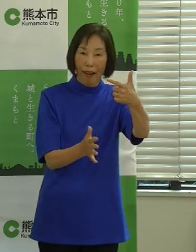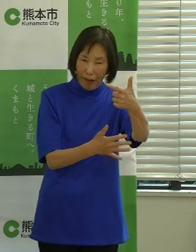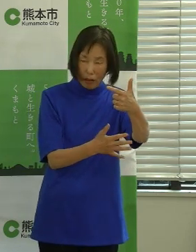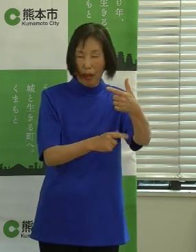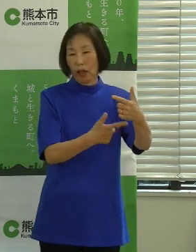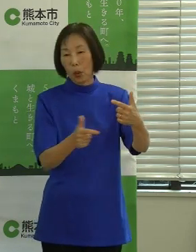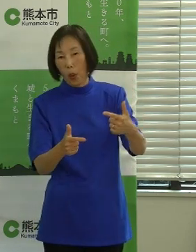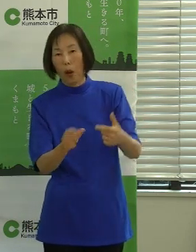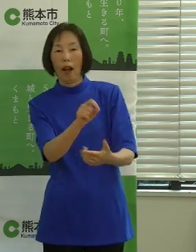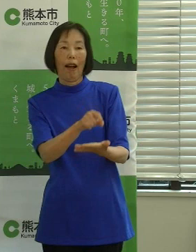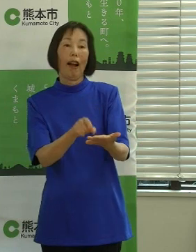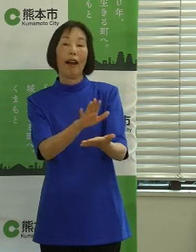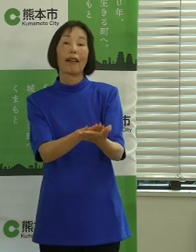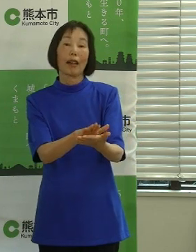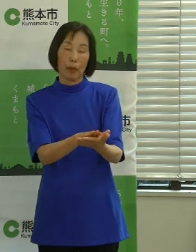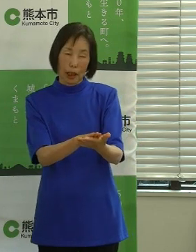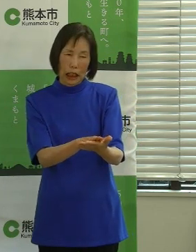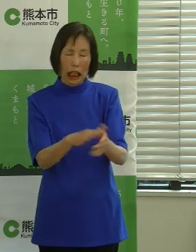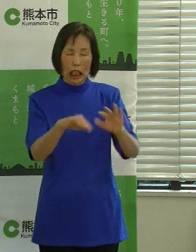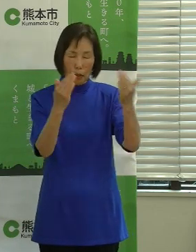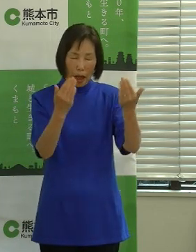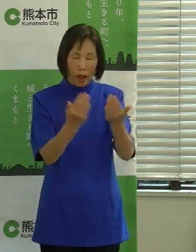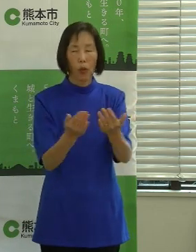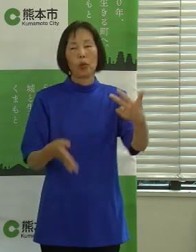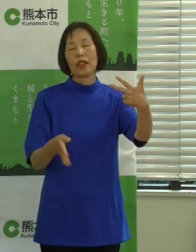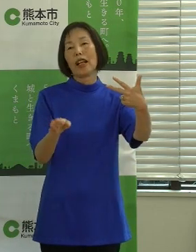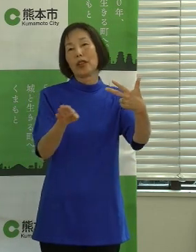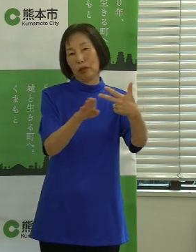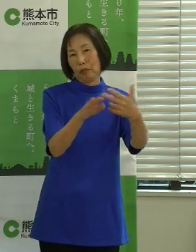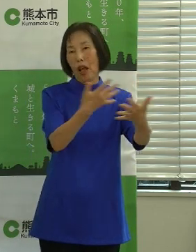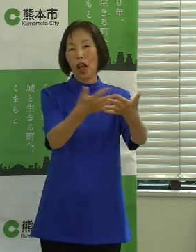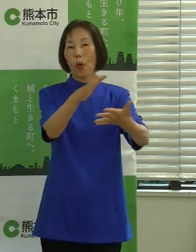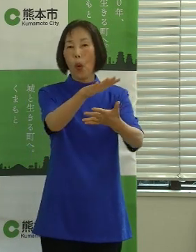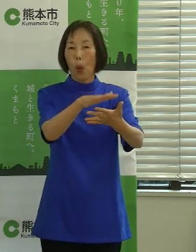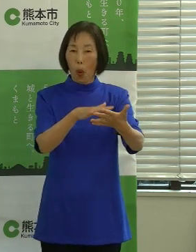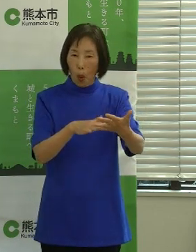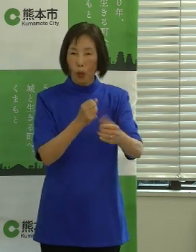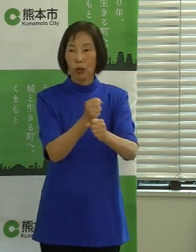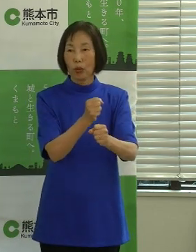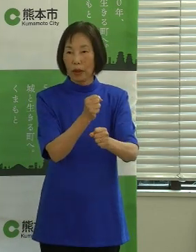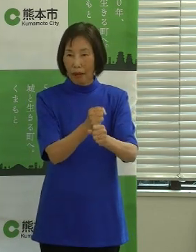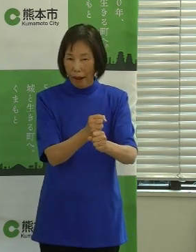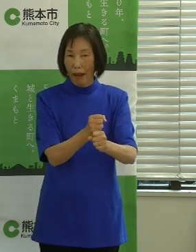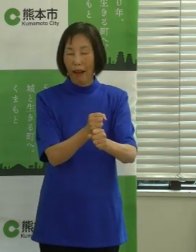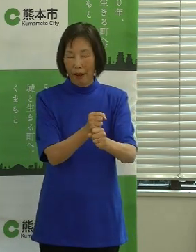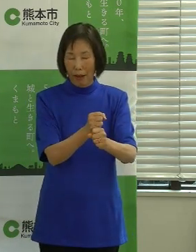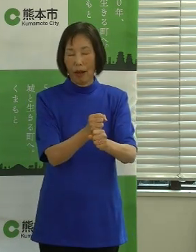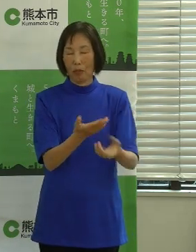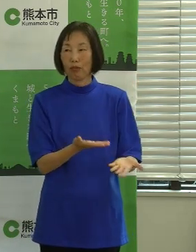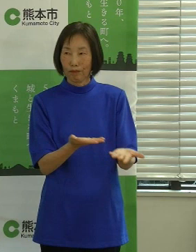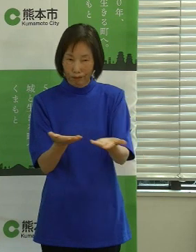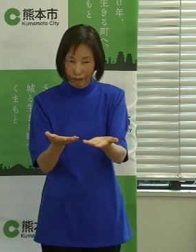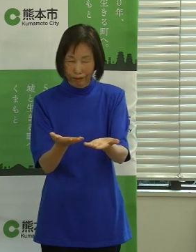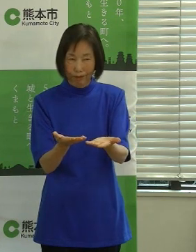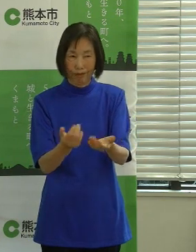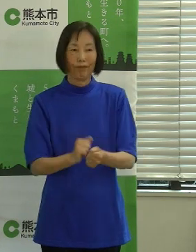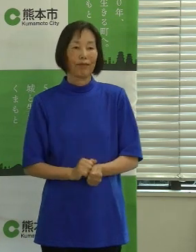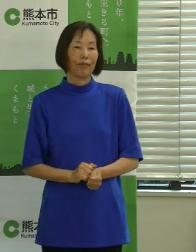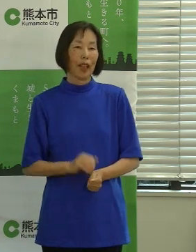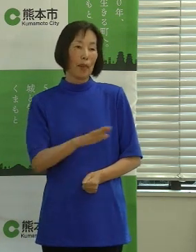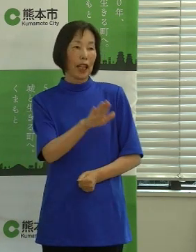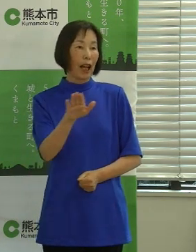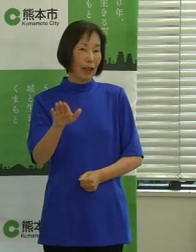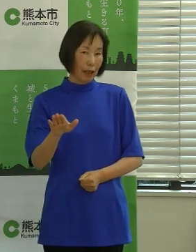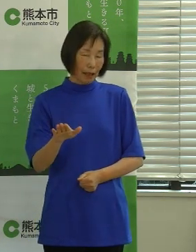ての施設について、少しちょっと一覧で分かりやすいようにさせていただきたいと思いますので、それは皆さんに報道の方